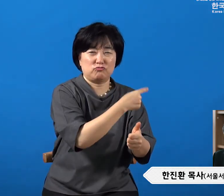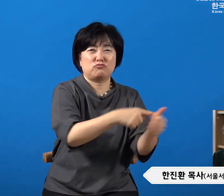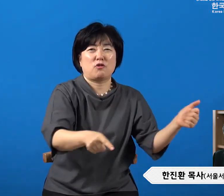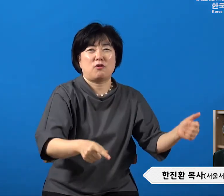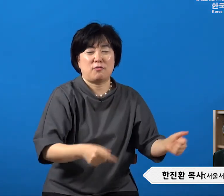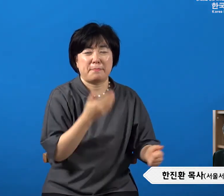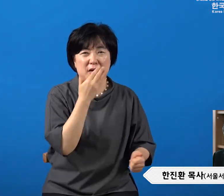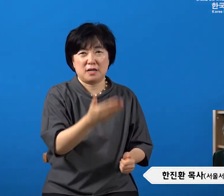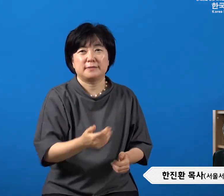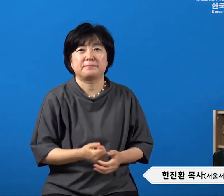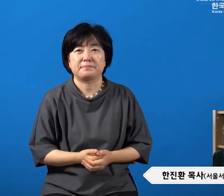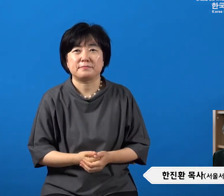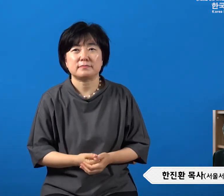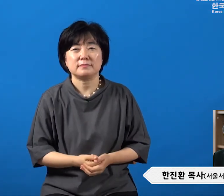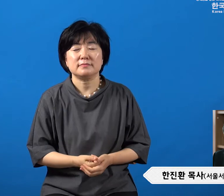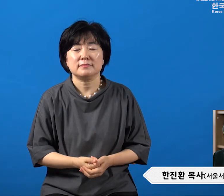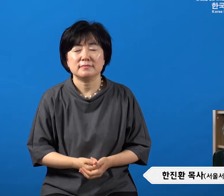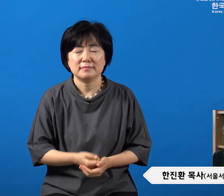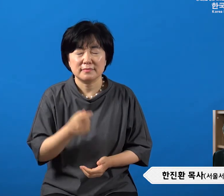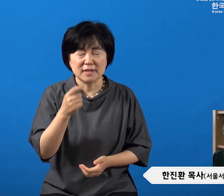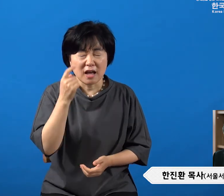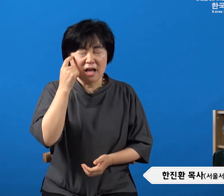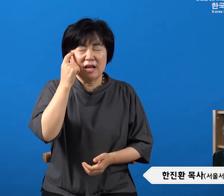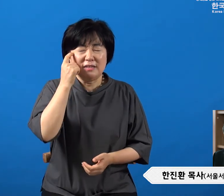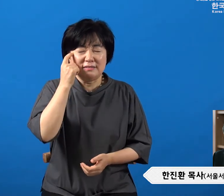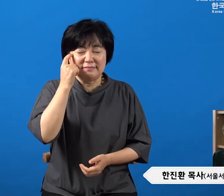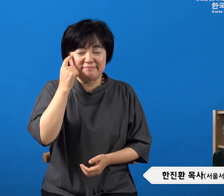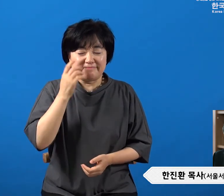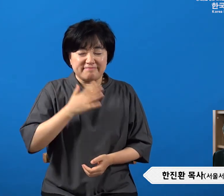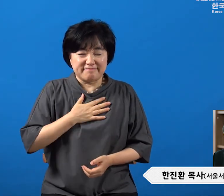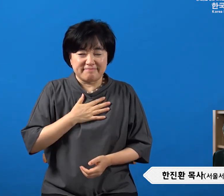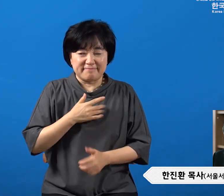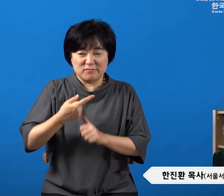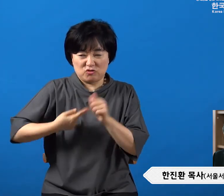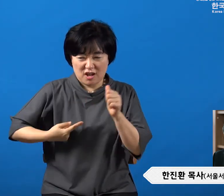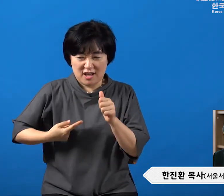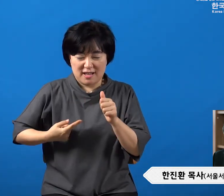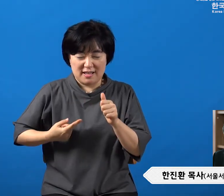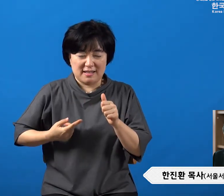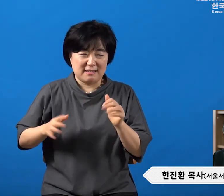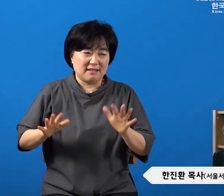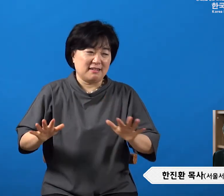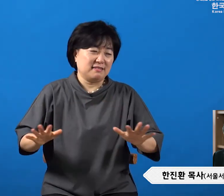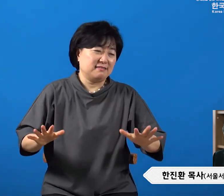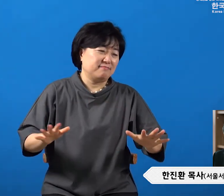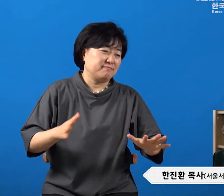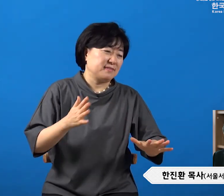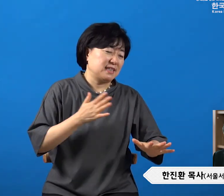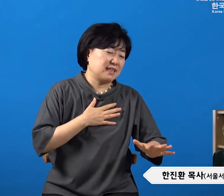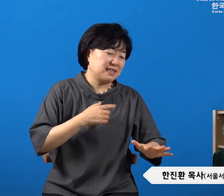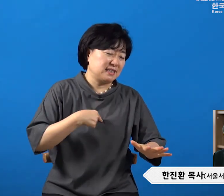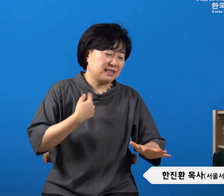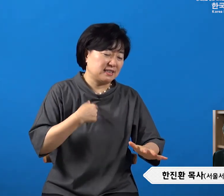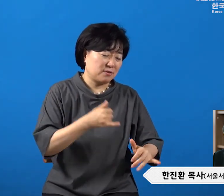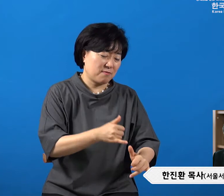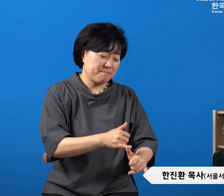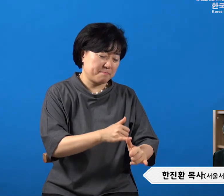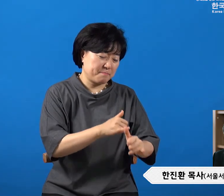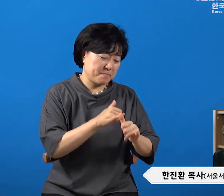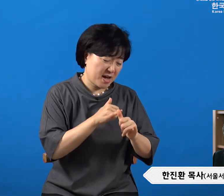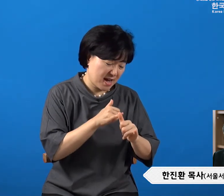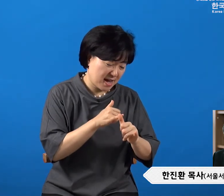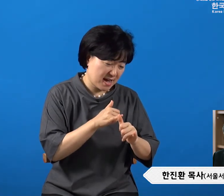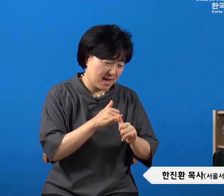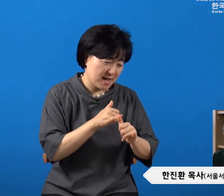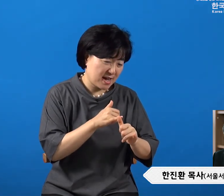모릅니다. 정말로 그걸 생각을 하고 간수가 칼을 빼어서 자결하려고 하는 것이 보입니다. 어떻게